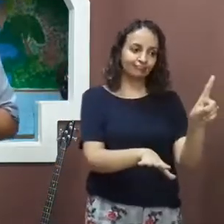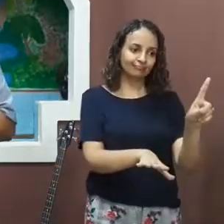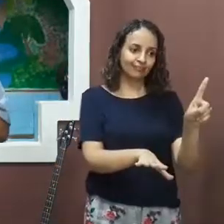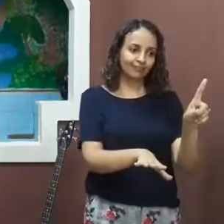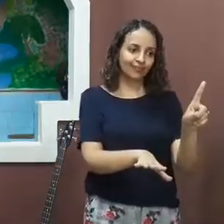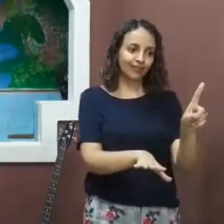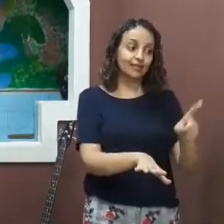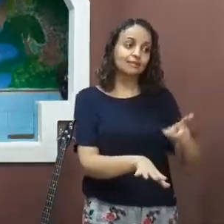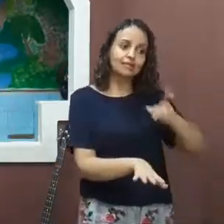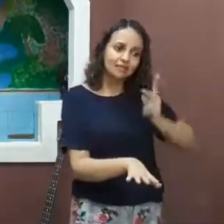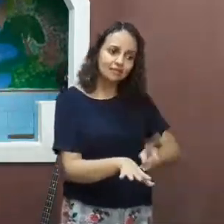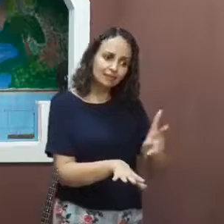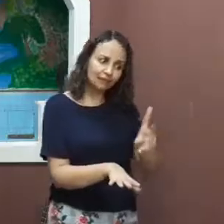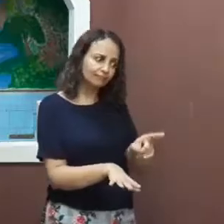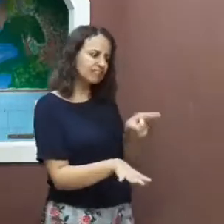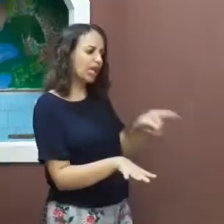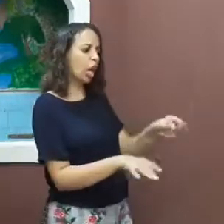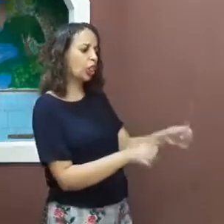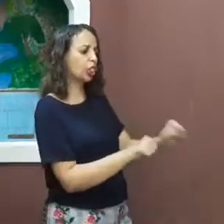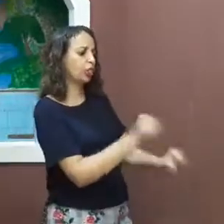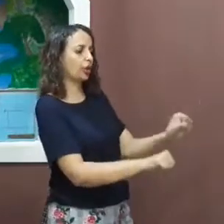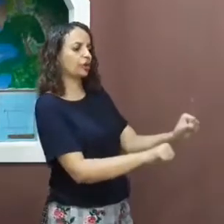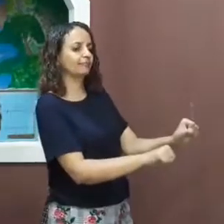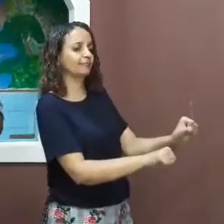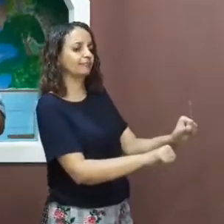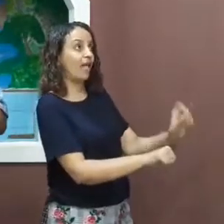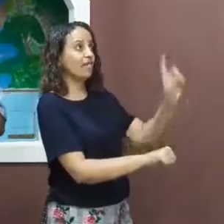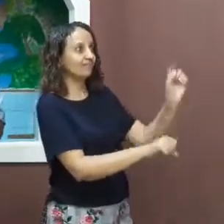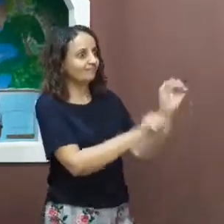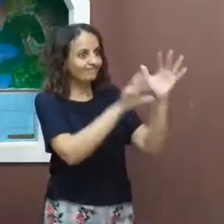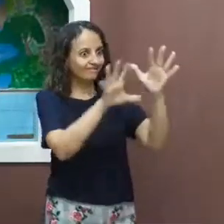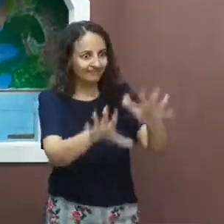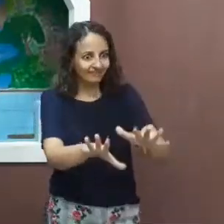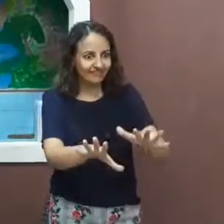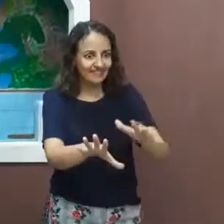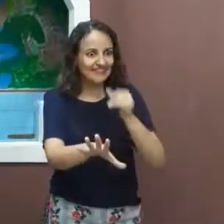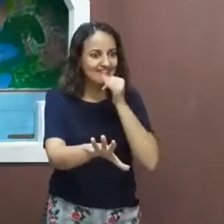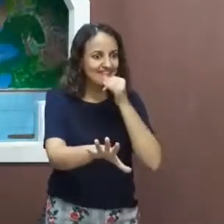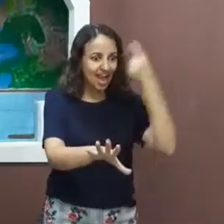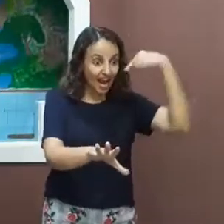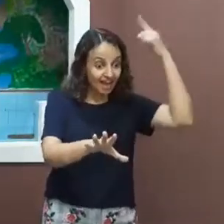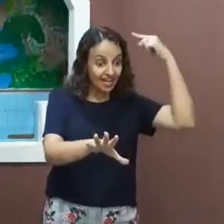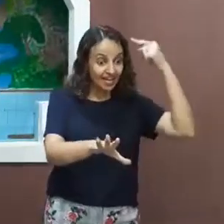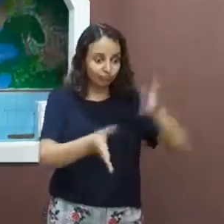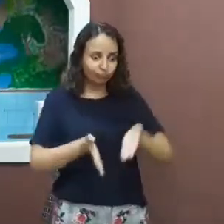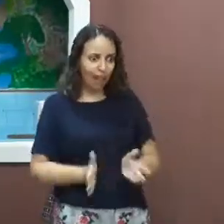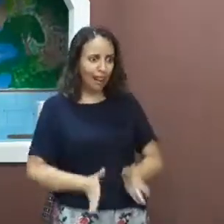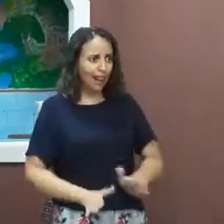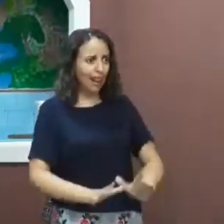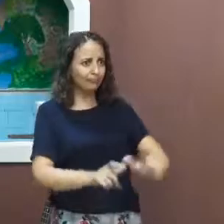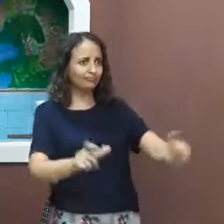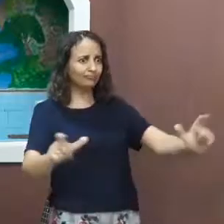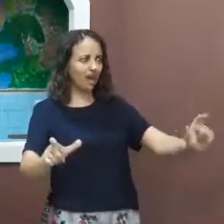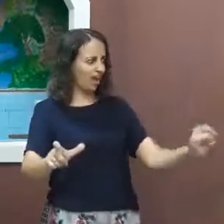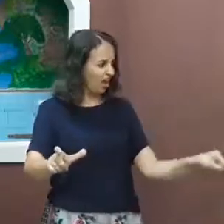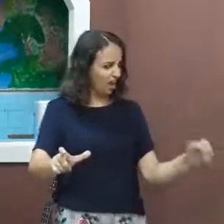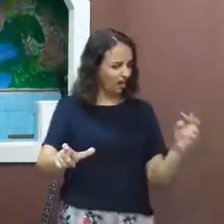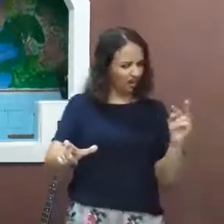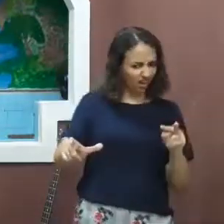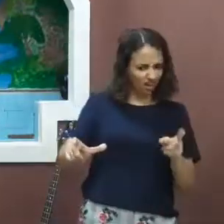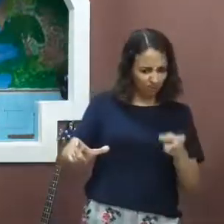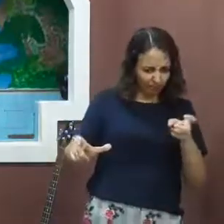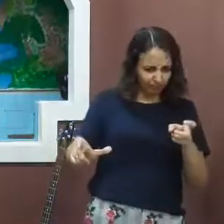no pagamento, Deus abençoava a vida de Jacó, a vida de Israel, porque Jacó,